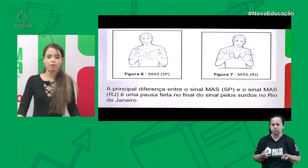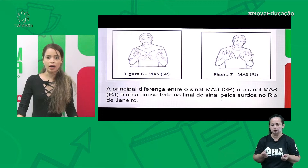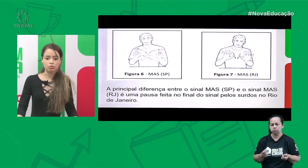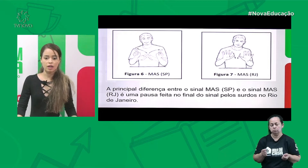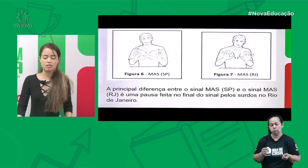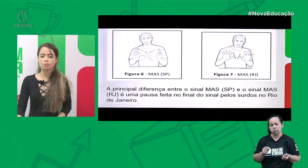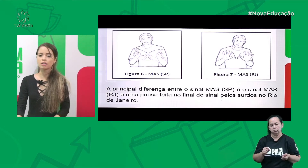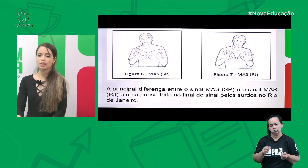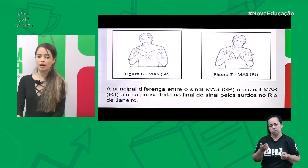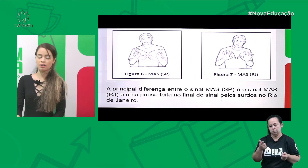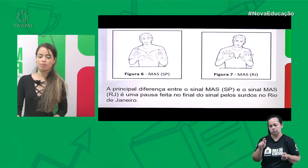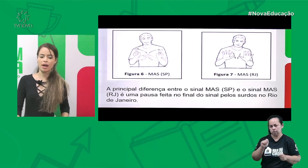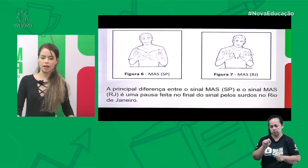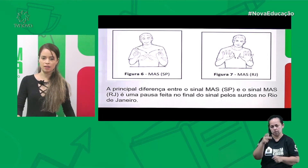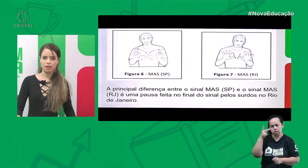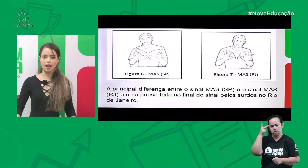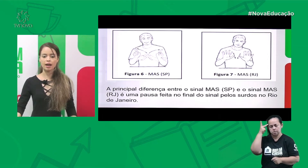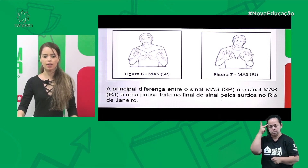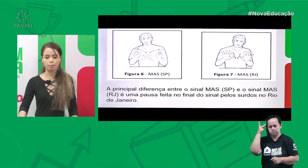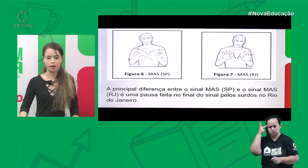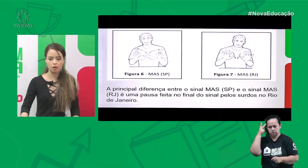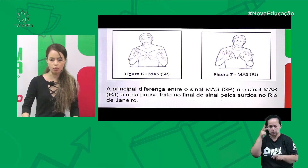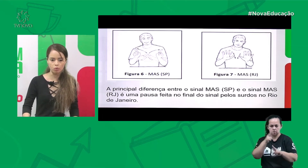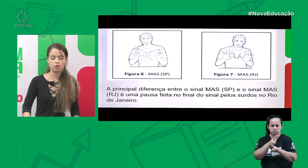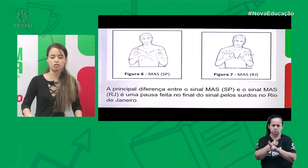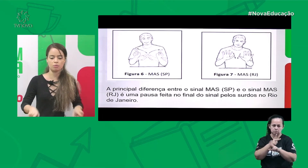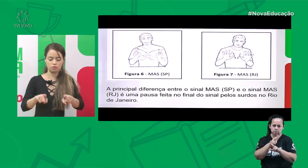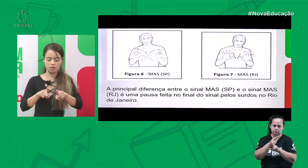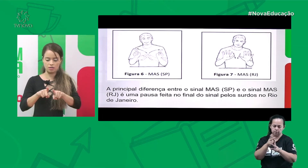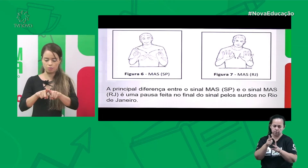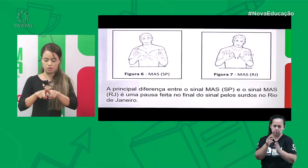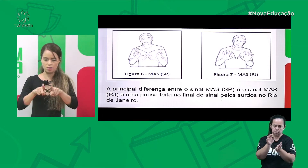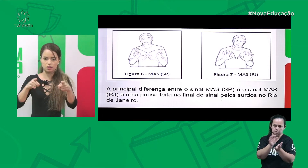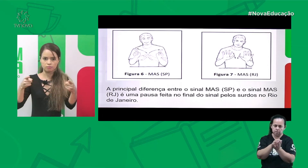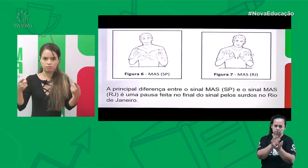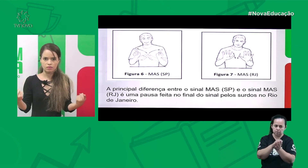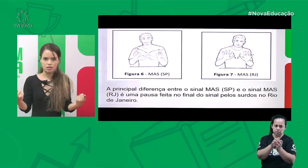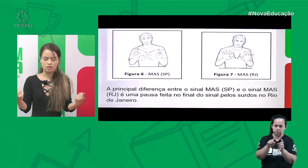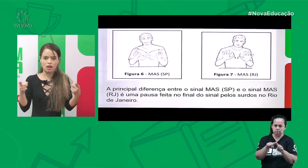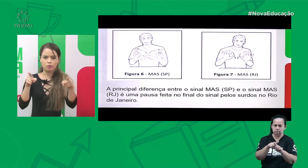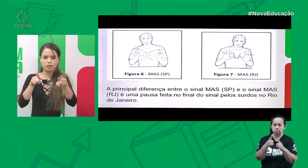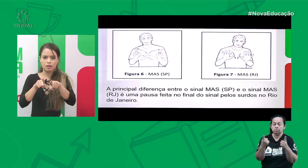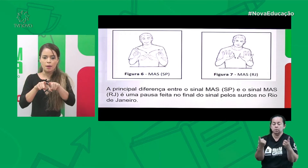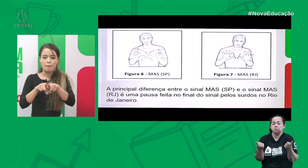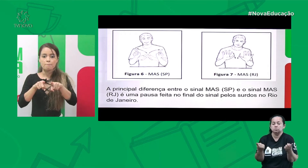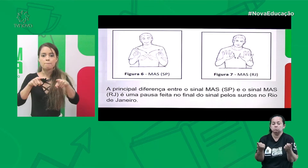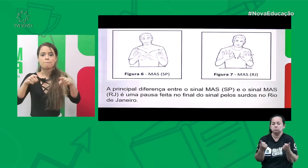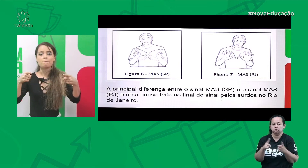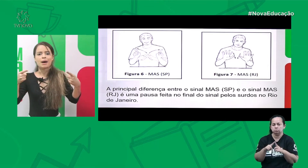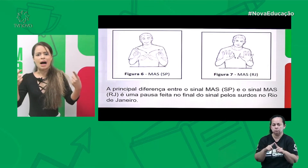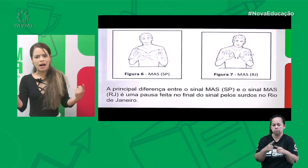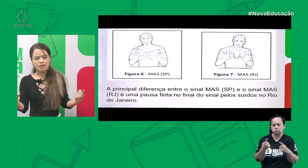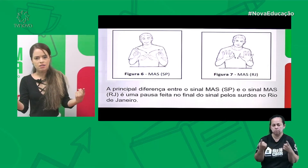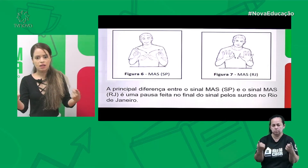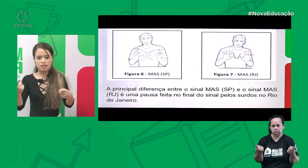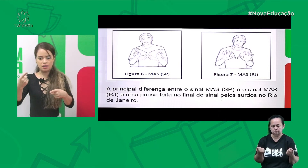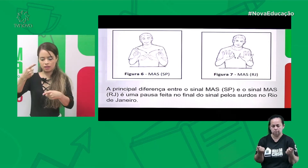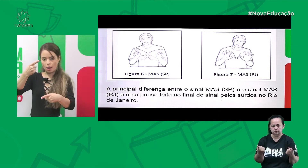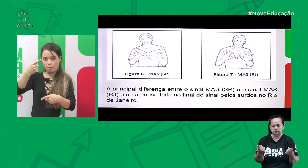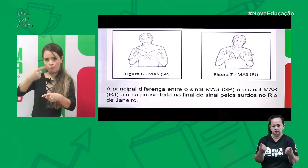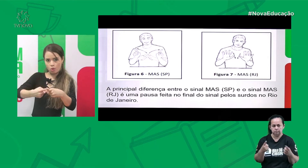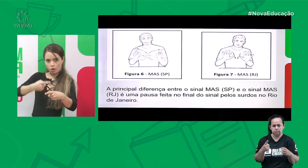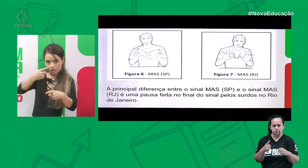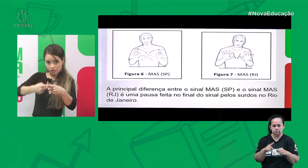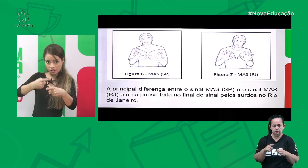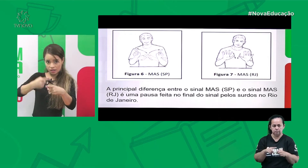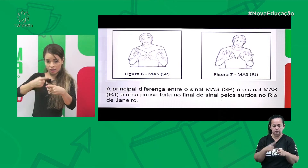não é feito dessa maneira, é diferente. E aqui em Pernambuco nós também utilizamos esse sinal de mais. Esse aqui